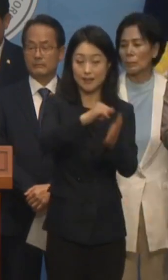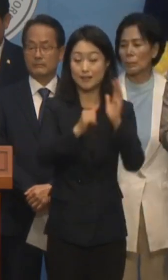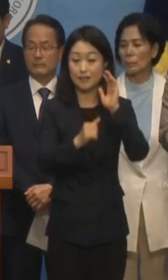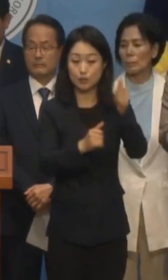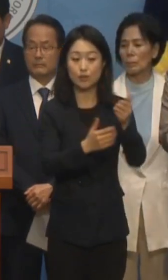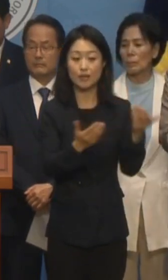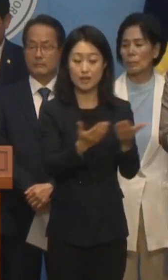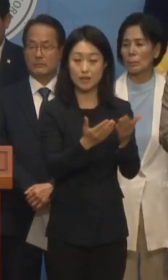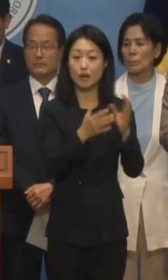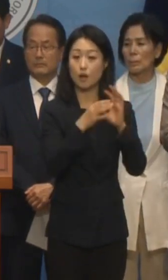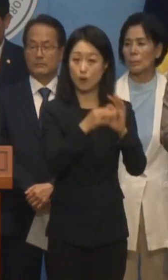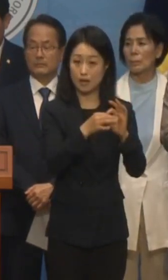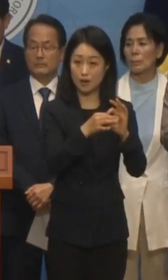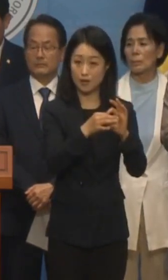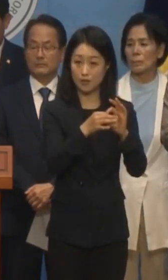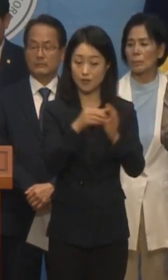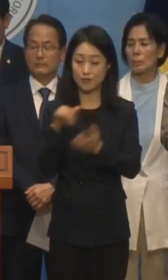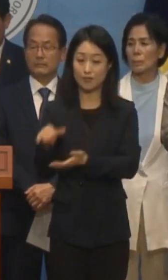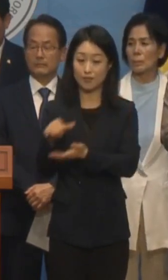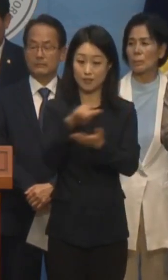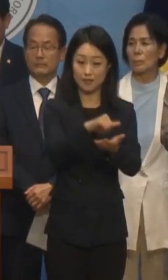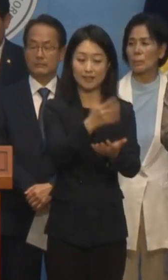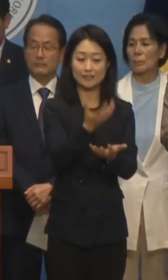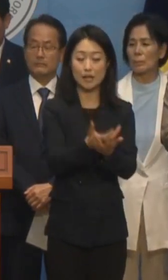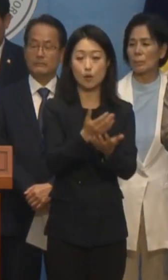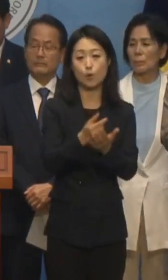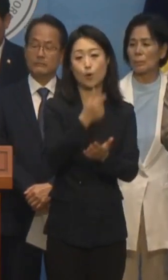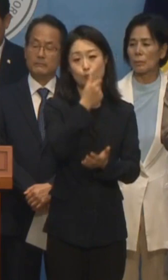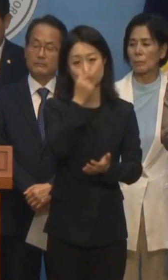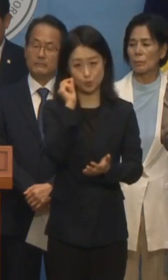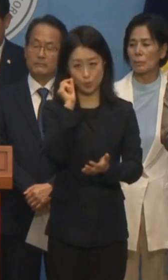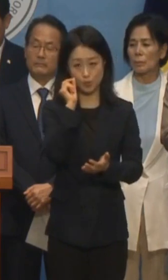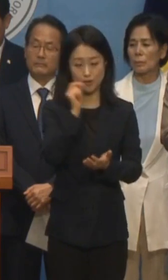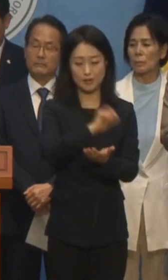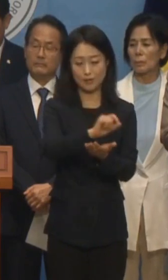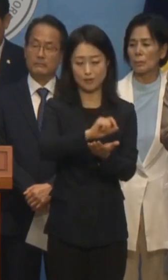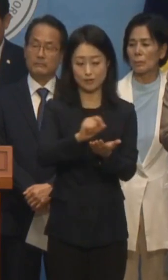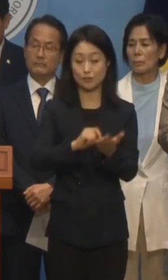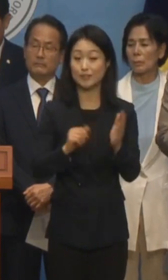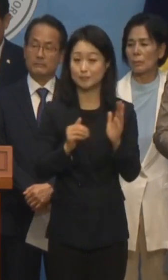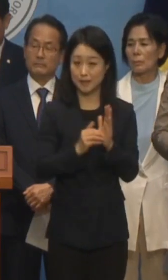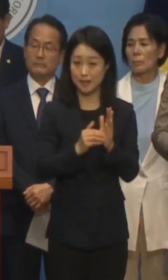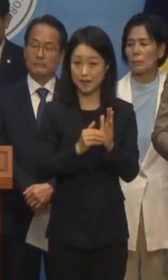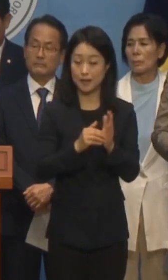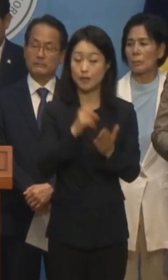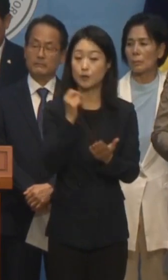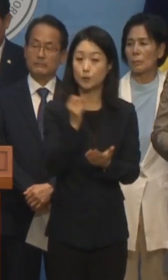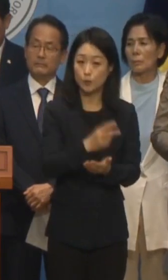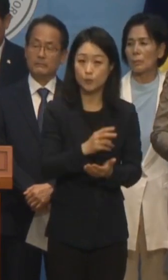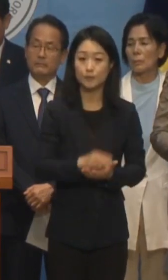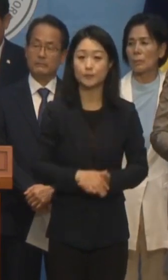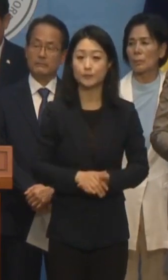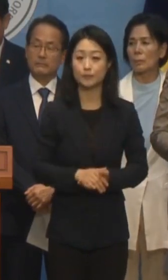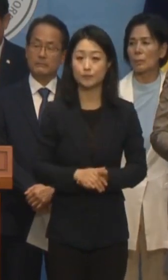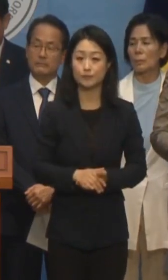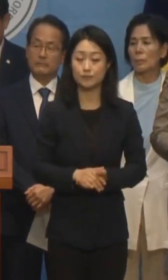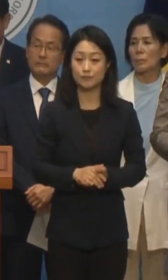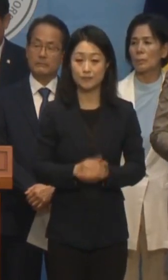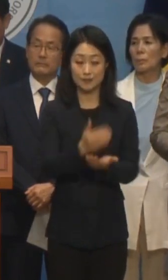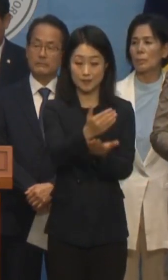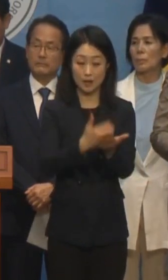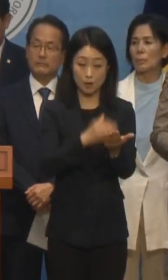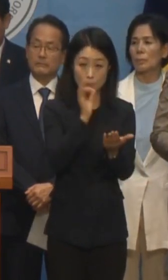대통령의 직무와 관련해 제공되었다고 볼 자료가 부족하다고 서술했습니다. 그것도 모자라 권익위는